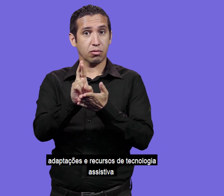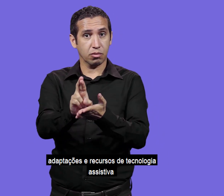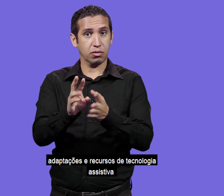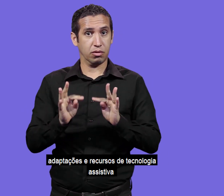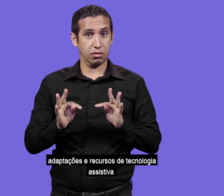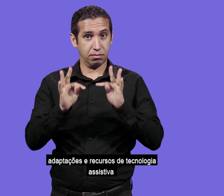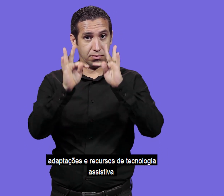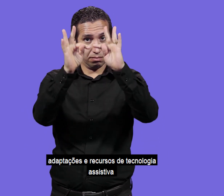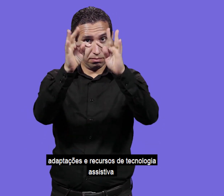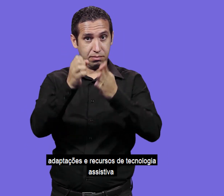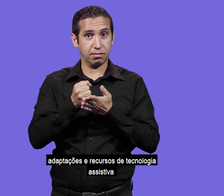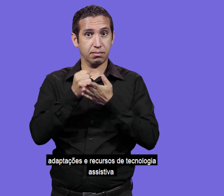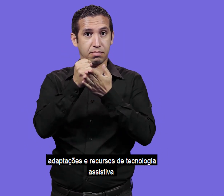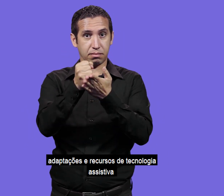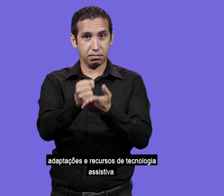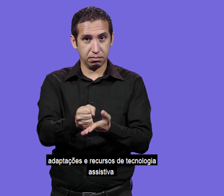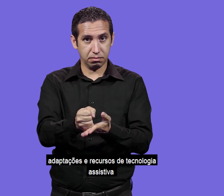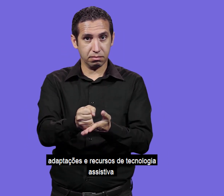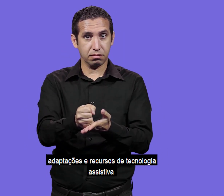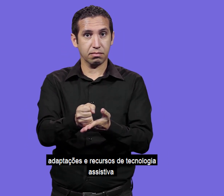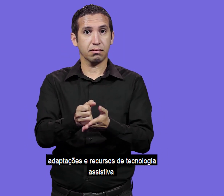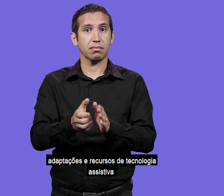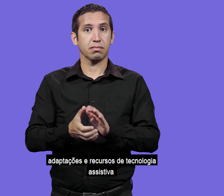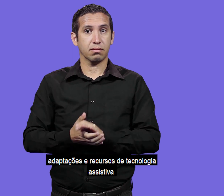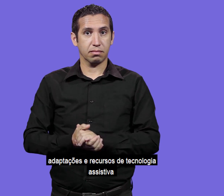de tecnologia assistiva.